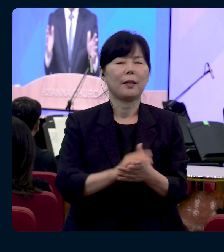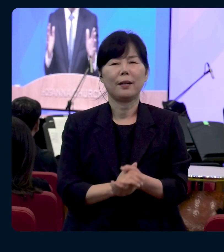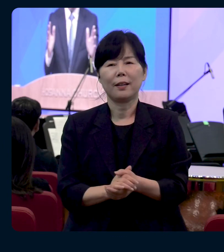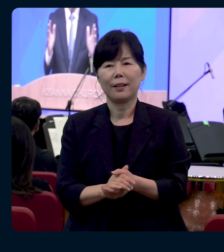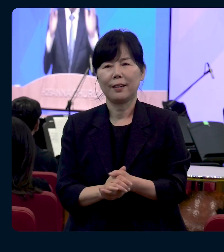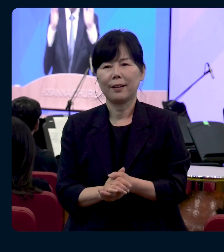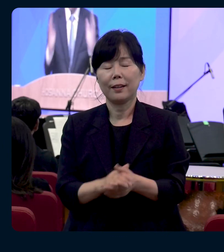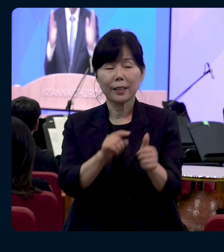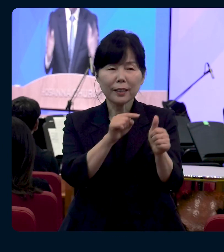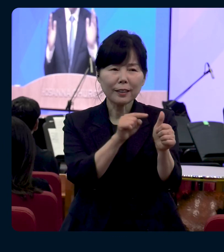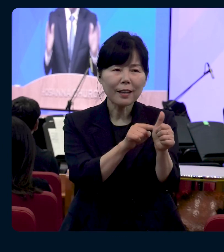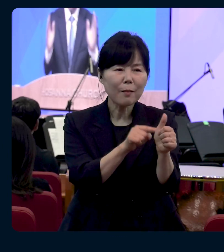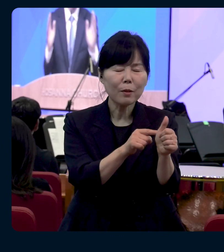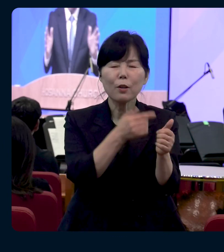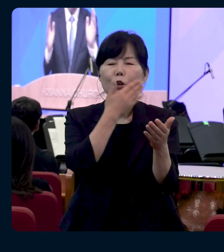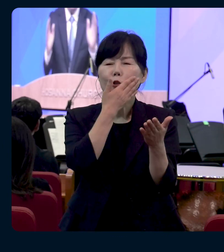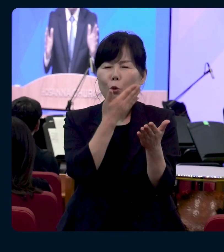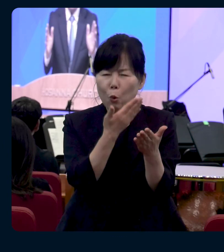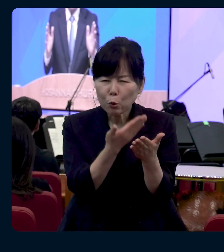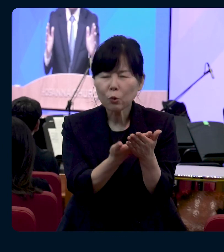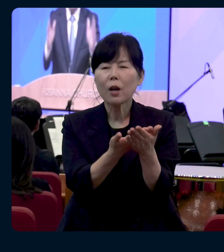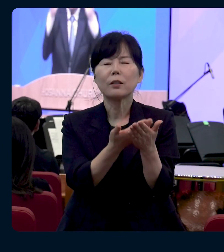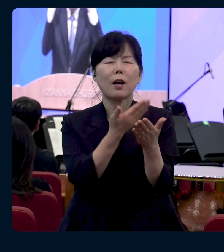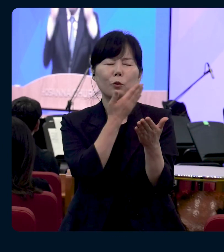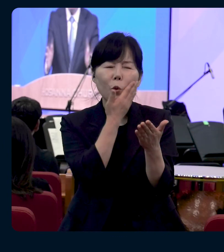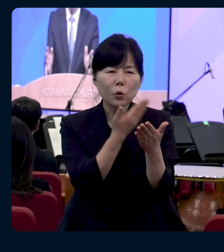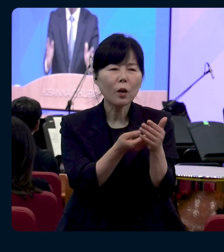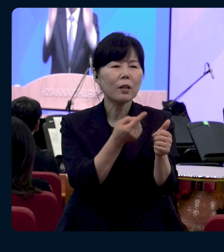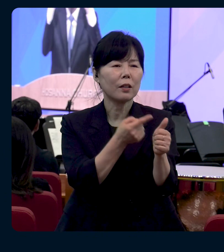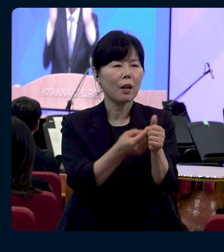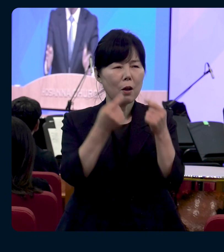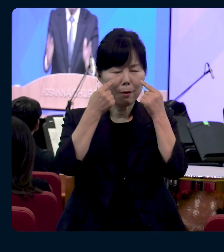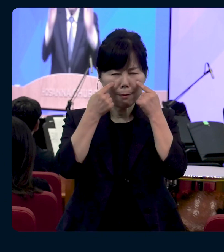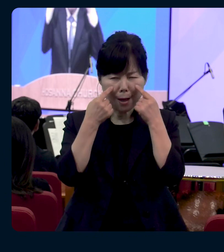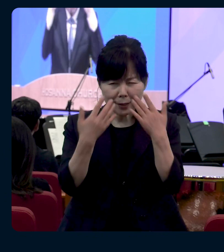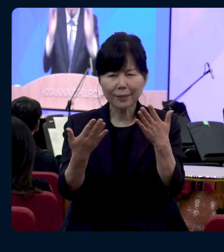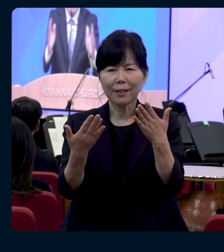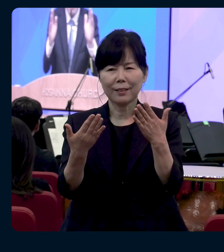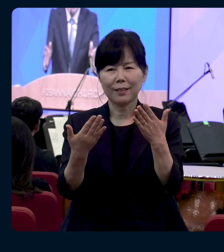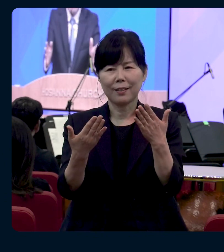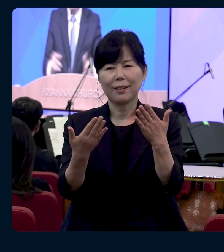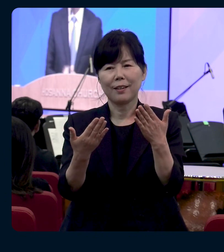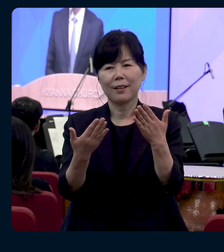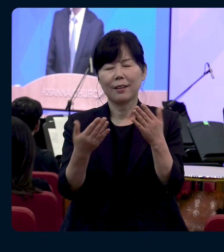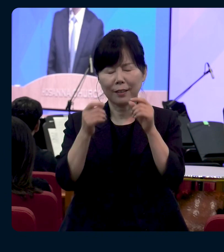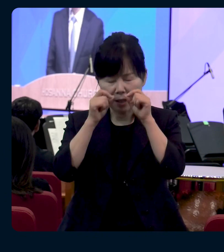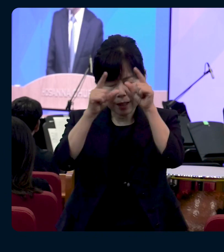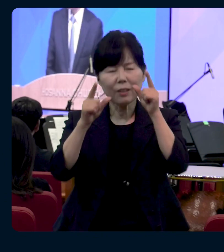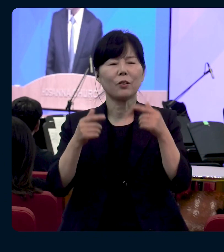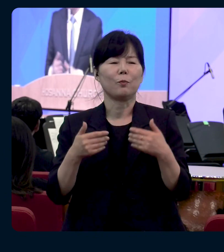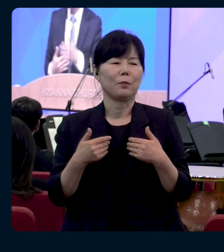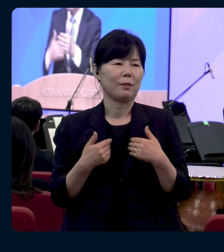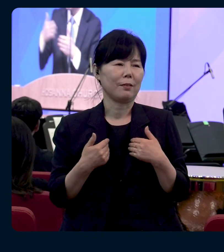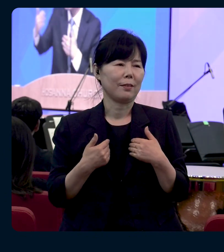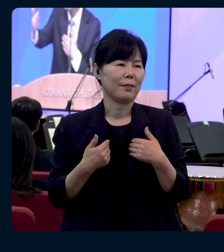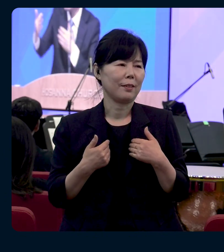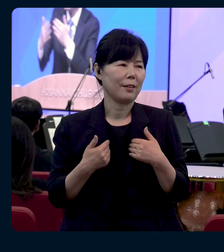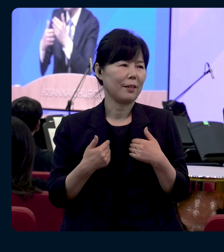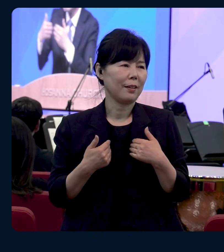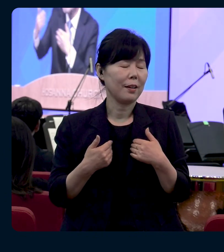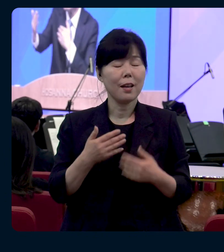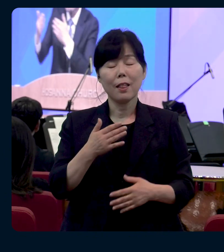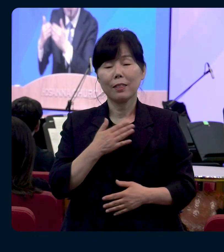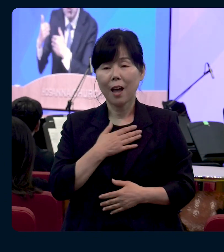그 사람이 얼마나 소중한 사람인지를 확실하게 제대로 깨닫는 것. 나와